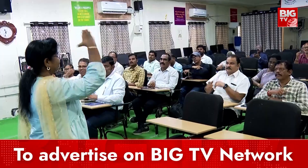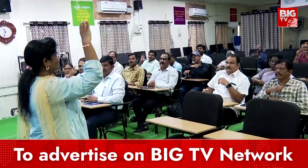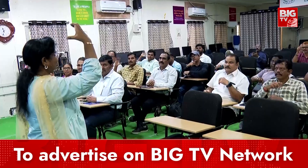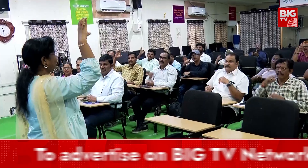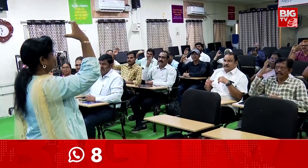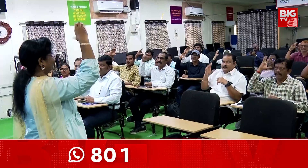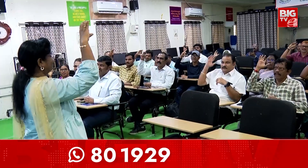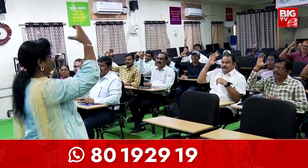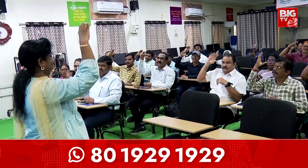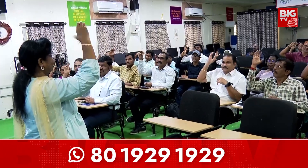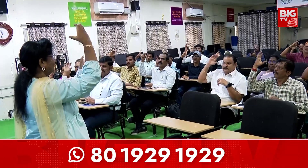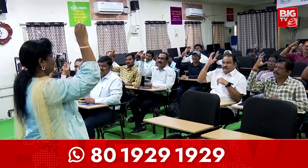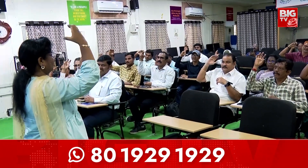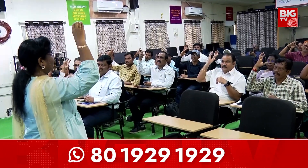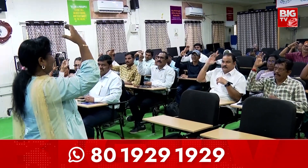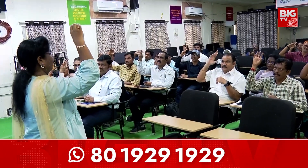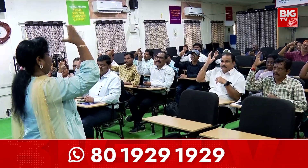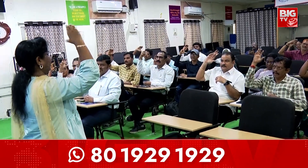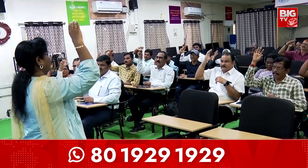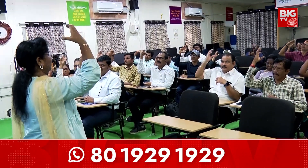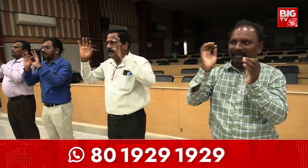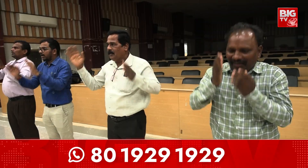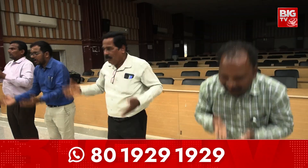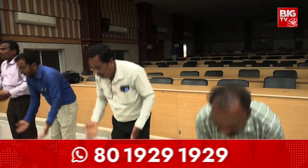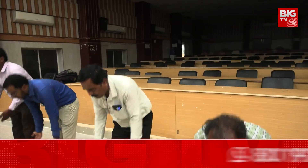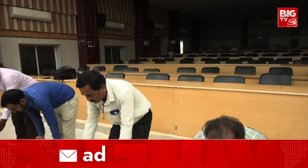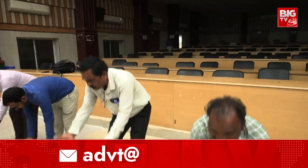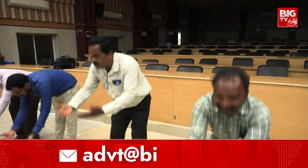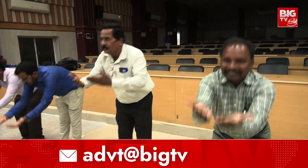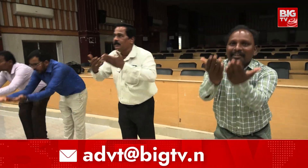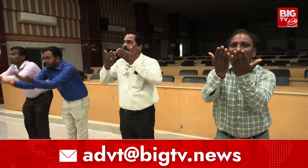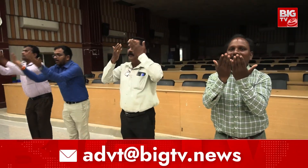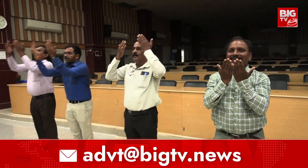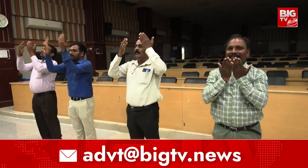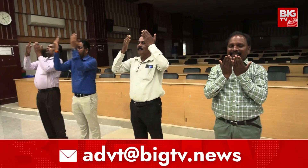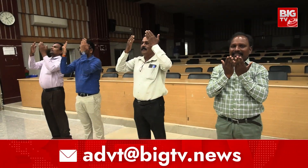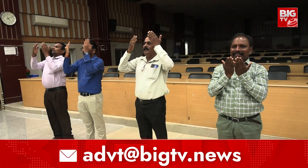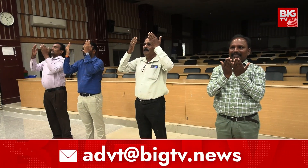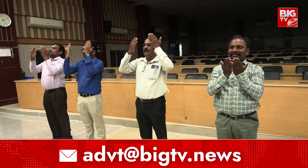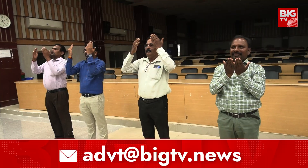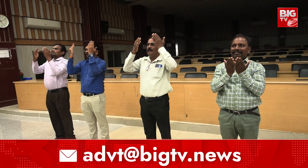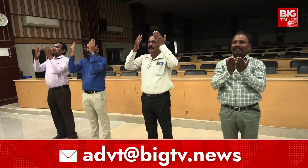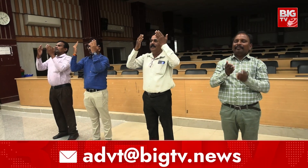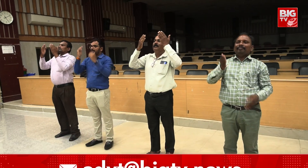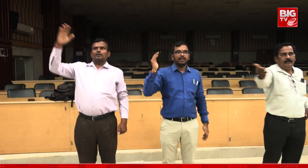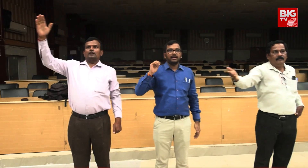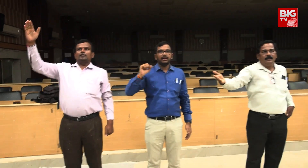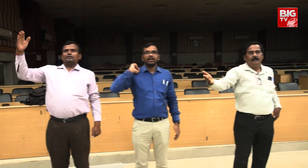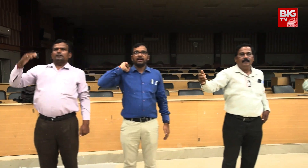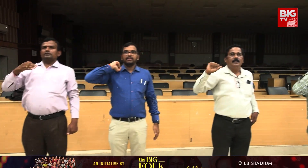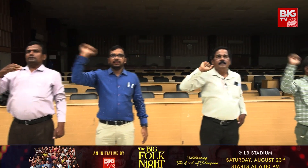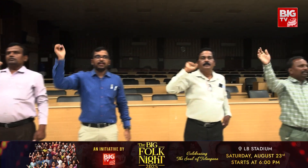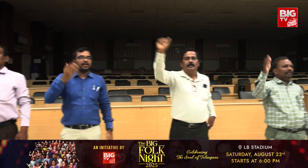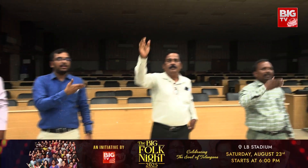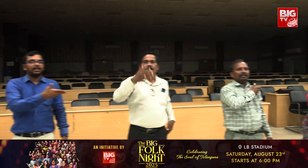సైన్ లాంగ్వేజ్ నేర్చుకుంటున్న అధికారులు చిన్నప్పుడు క్లాస్ రూమ్ లో కూర్చుని పాఠాలు విన్న ఫీల్ మళ్లీ వచ్చిందంటున్నారు. ప్రభుత్వ ఉన్నతాధికారులంతా 40